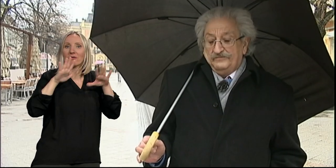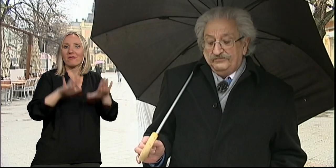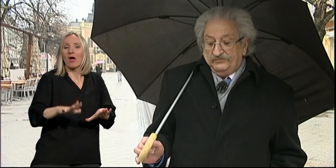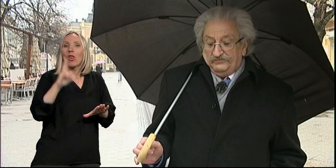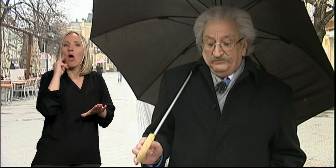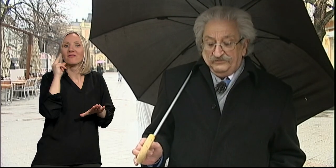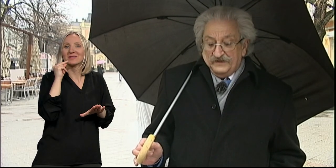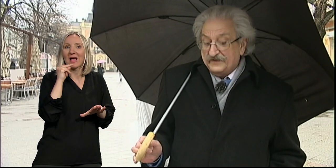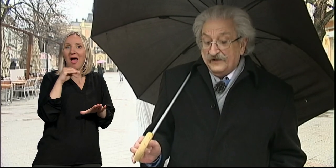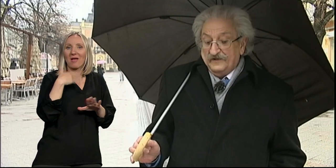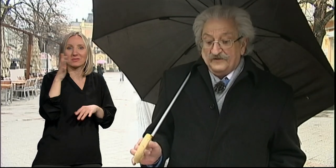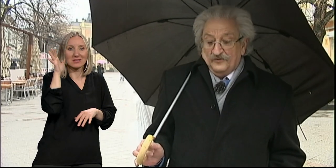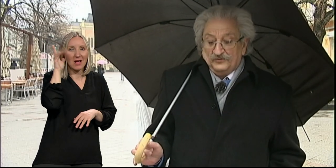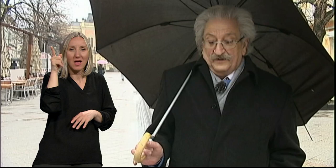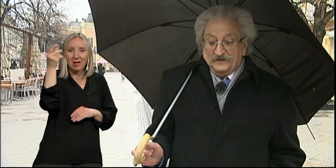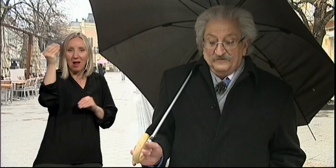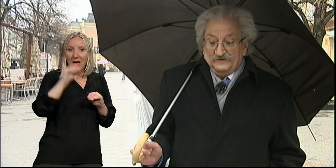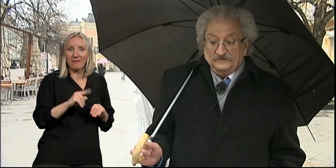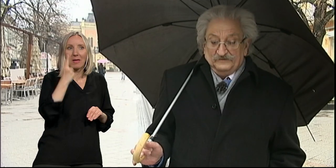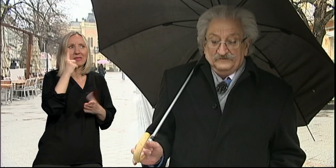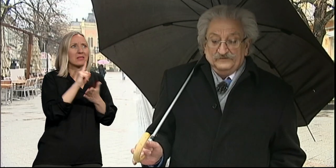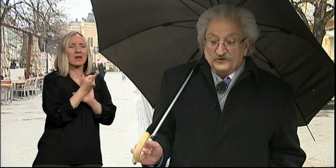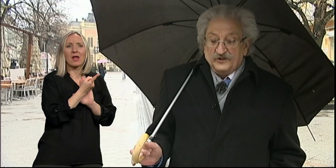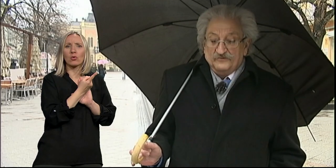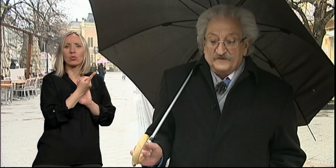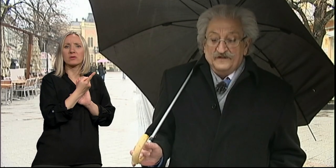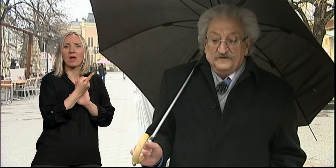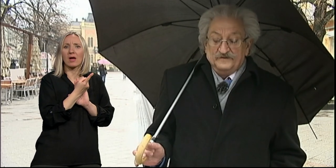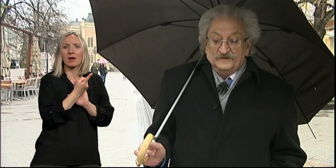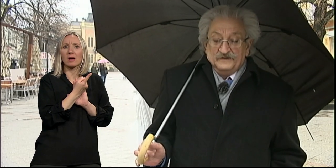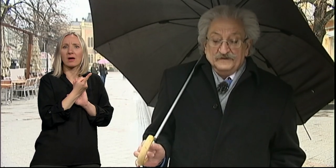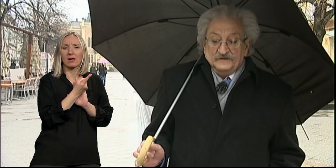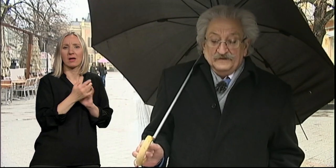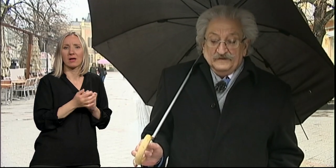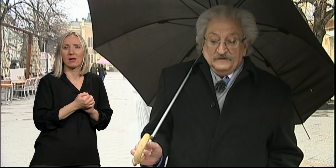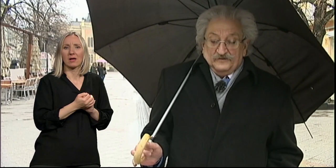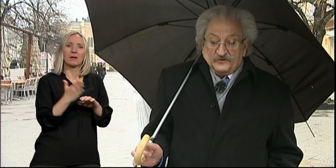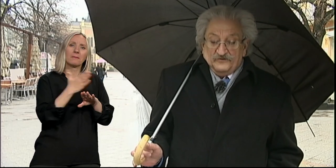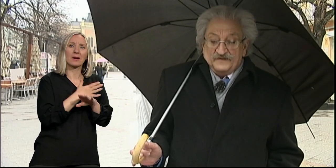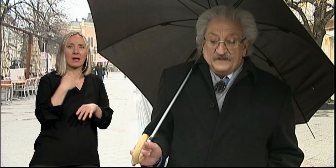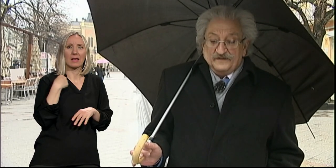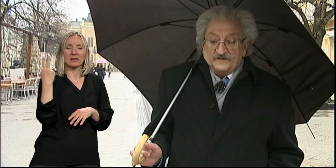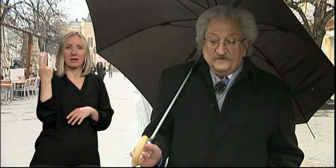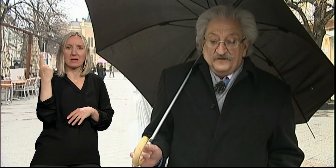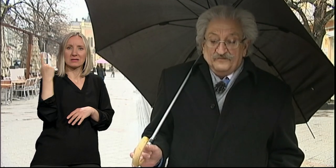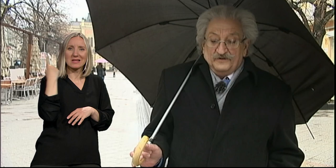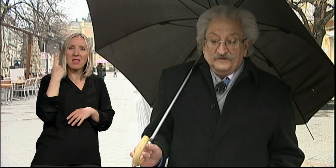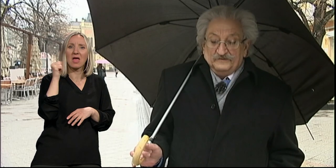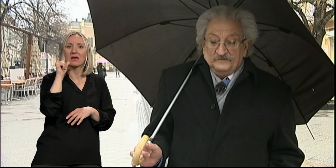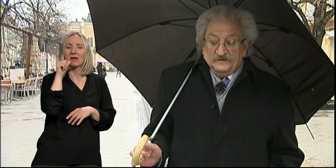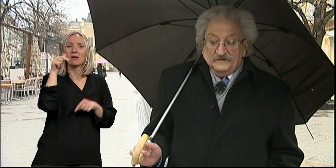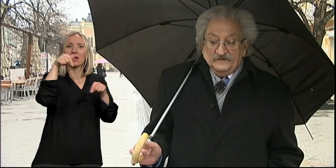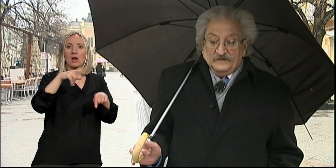taj iskreni trenutak kad bi došao u Zrenjanin i došao u Novi Sad da se vidimo